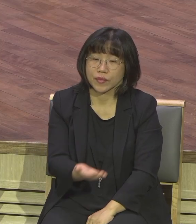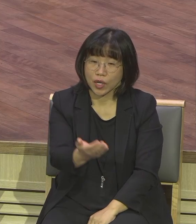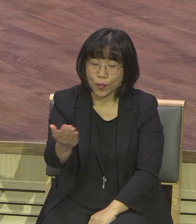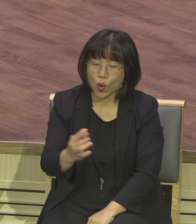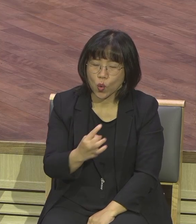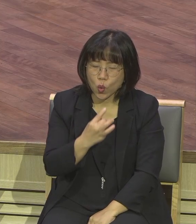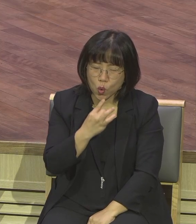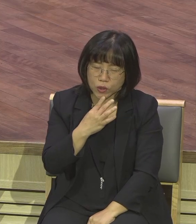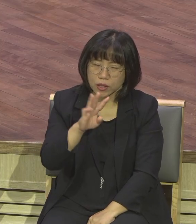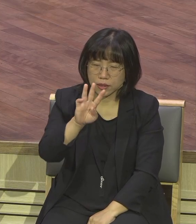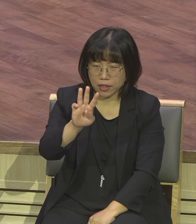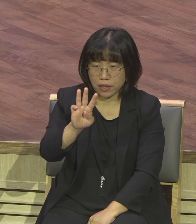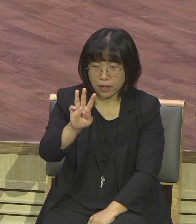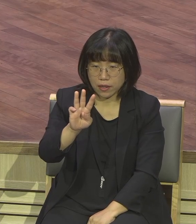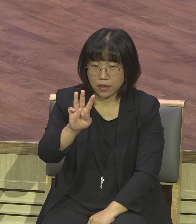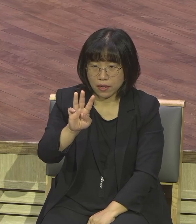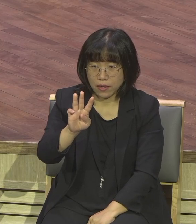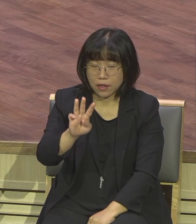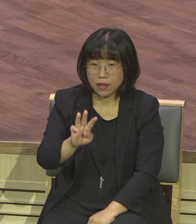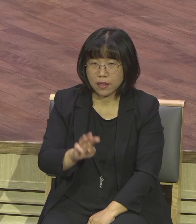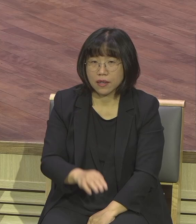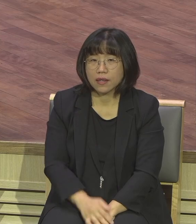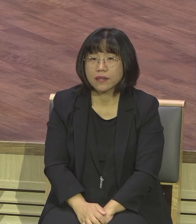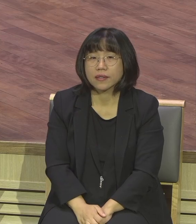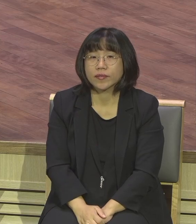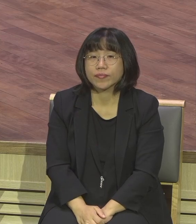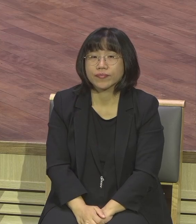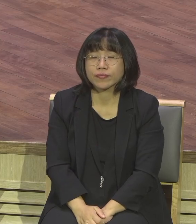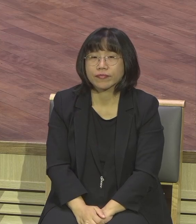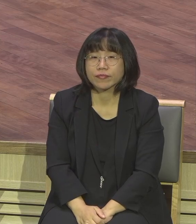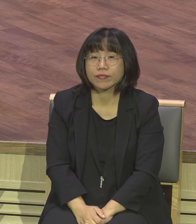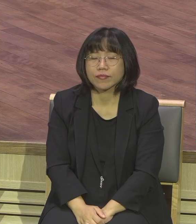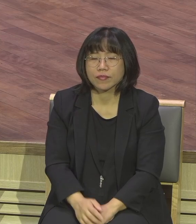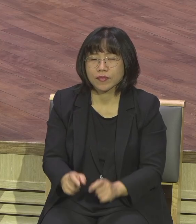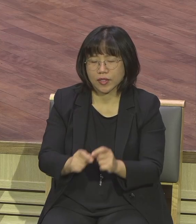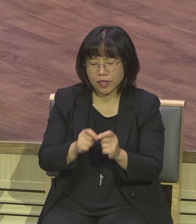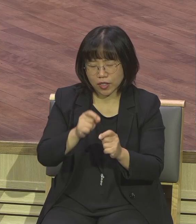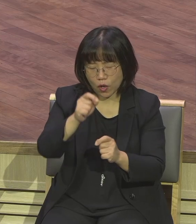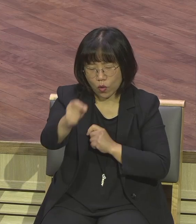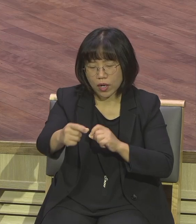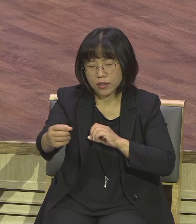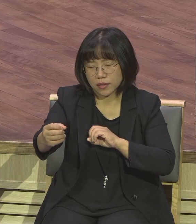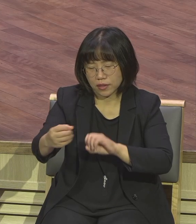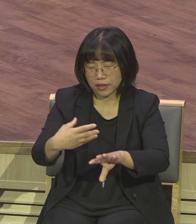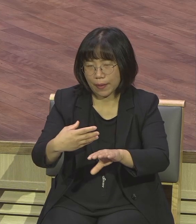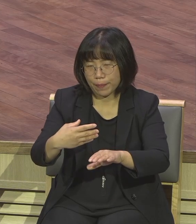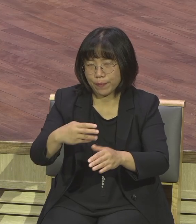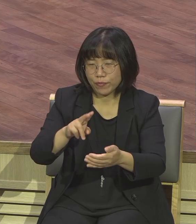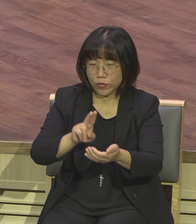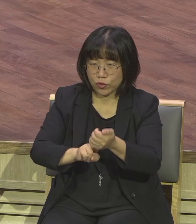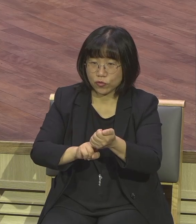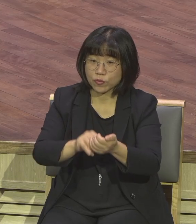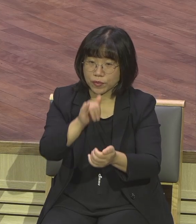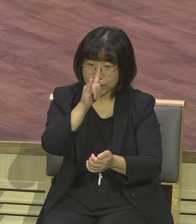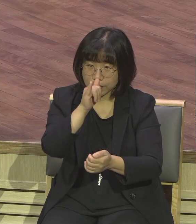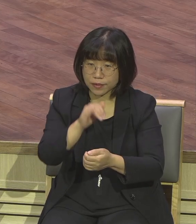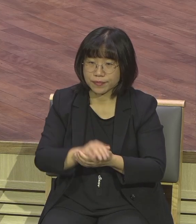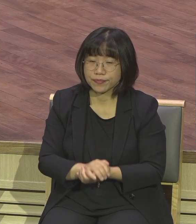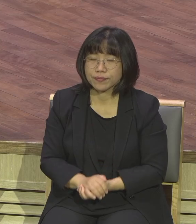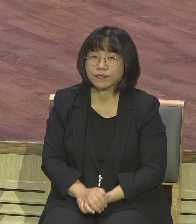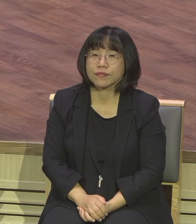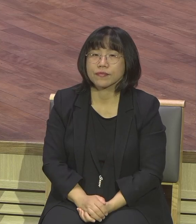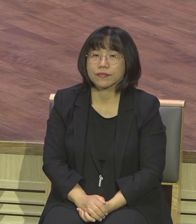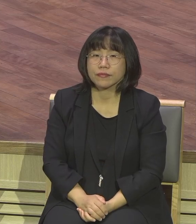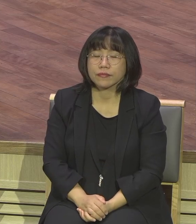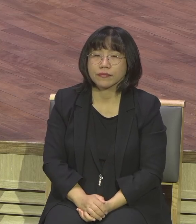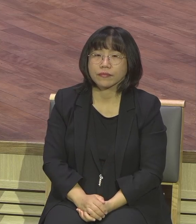오직 말씀, 이게 완전히 진짜 영원한 응답이 있다니까. 그래서 여러분 말씀 속에서 이렇게 살면